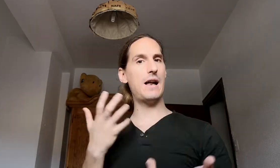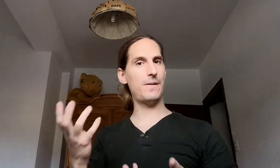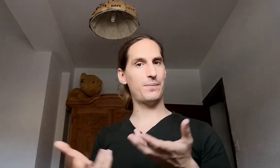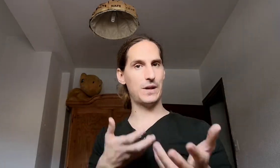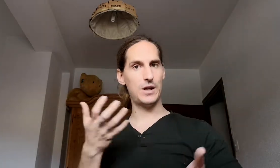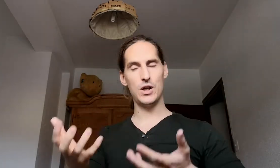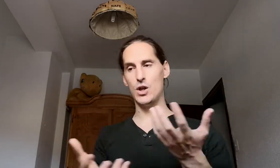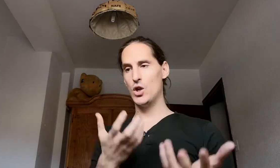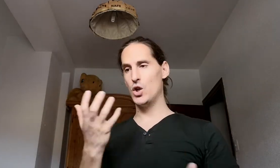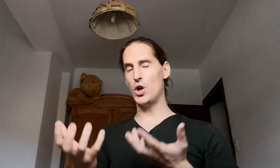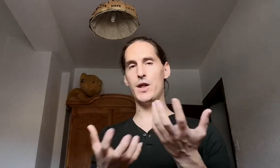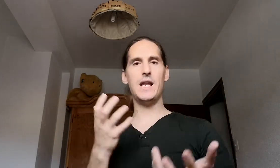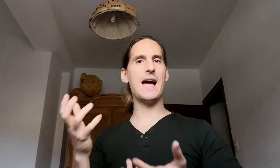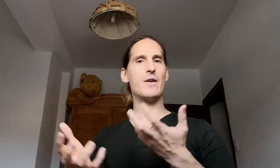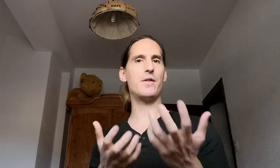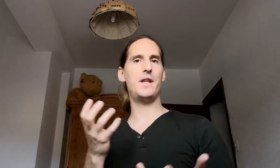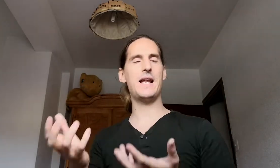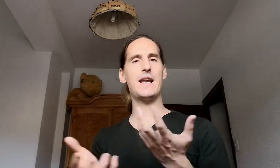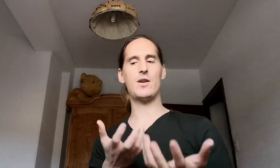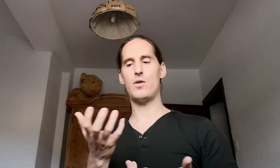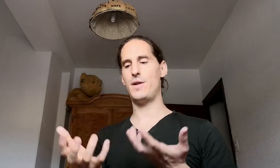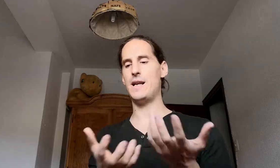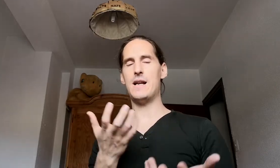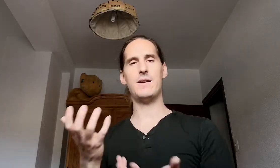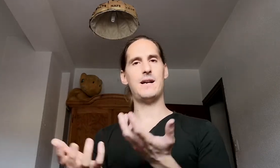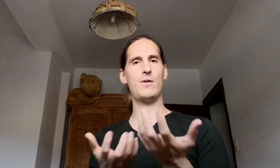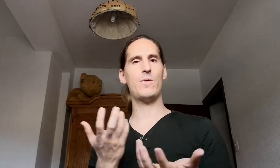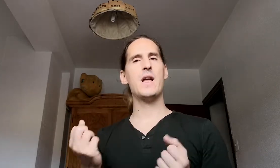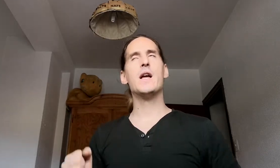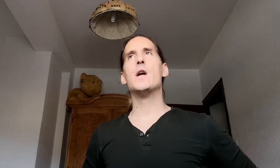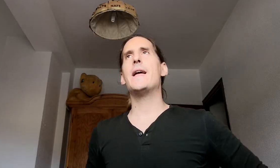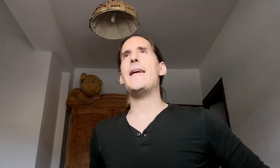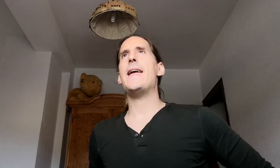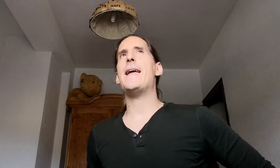cocinar. Cocinar, cocinar, cocinar.